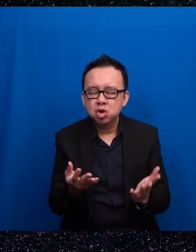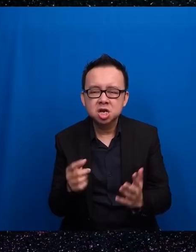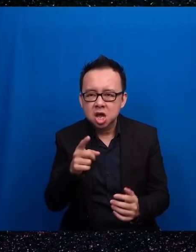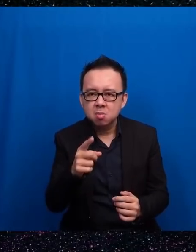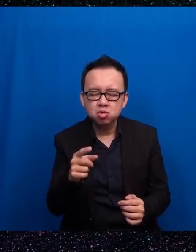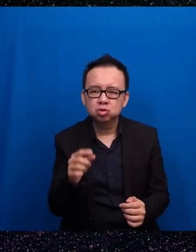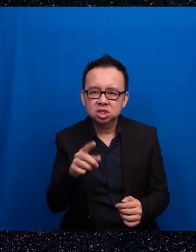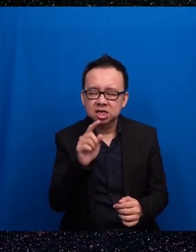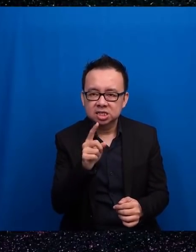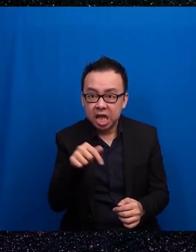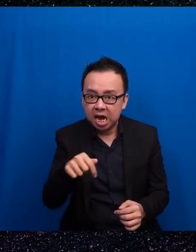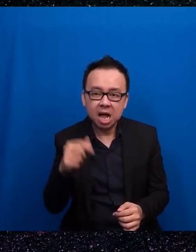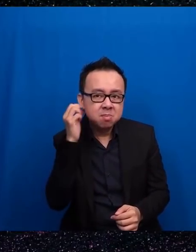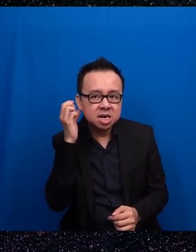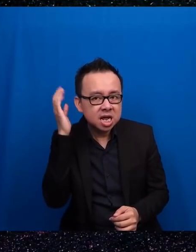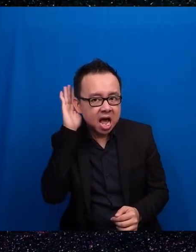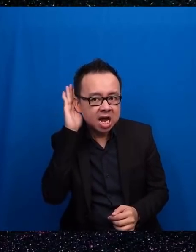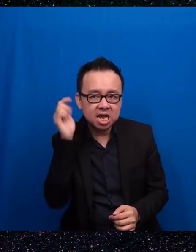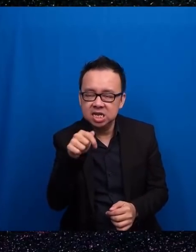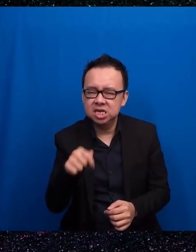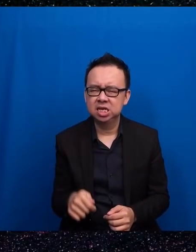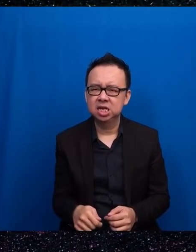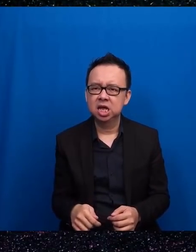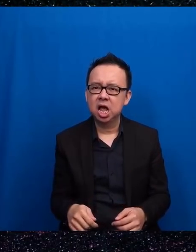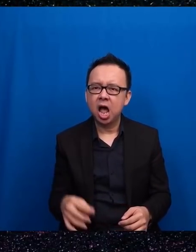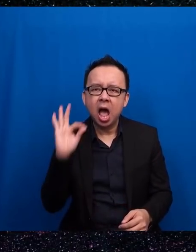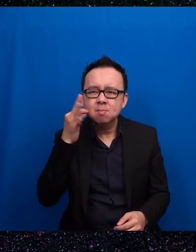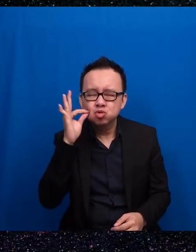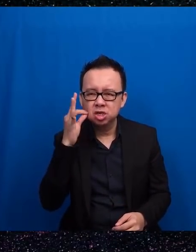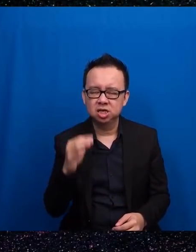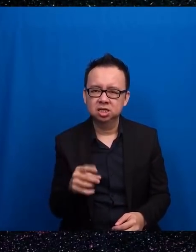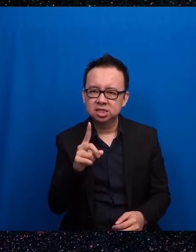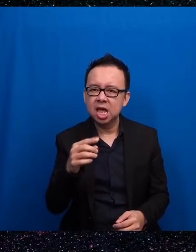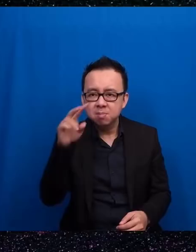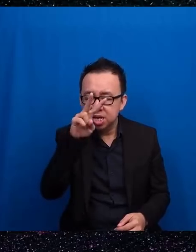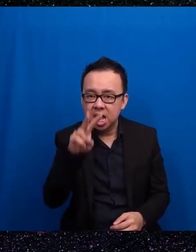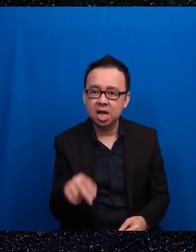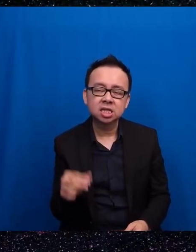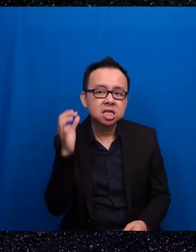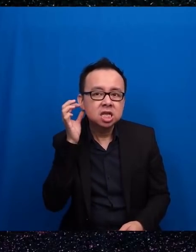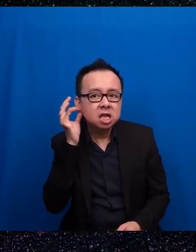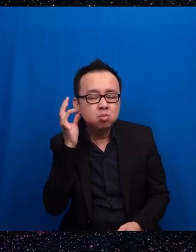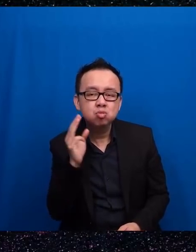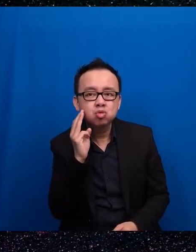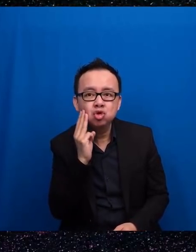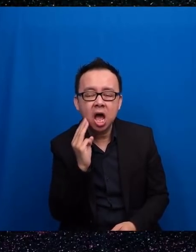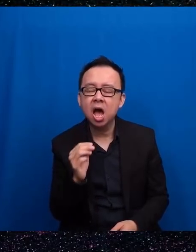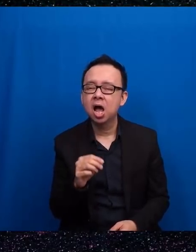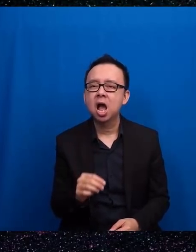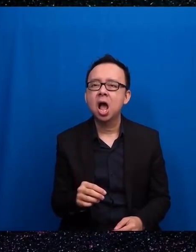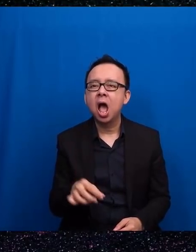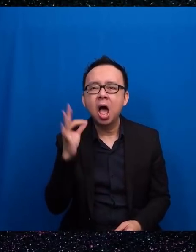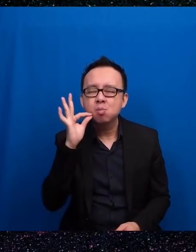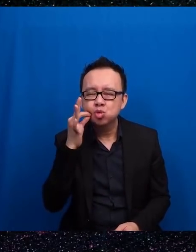baik-baik, ampuni. Saudariku, saya melihat seorang ibu muda, forgive, ampuni